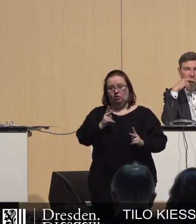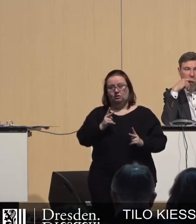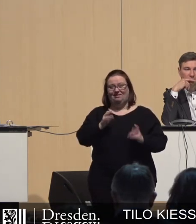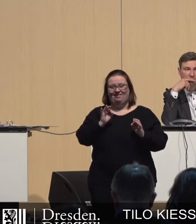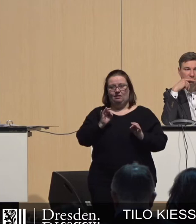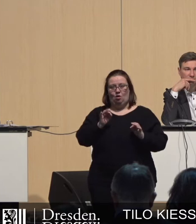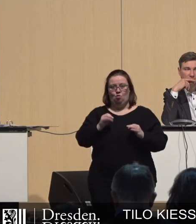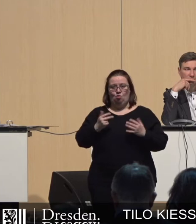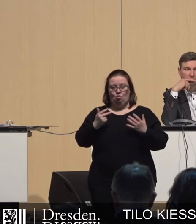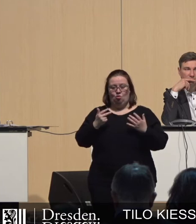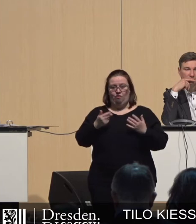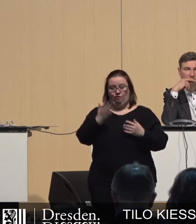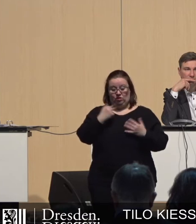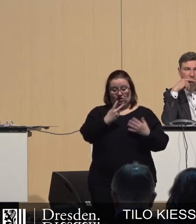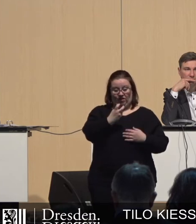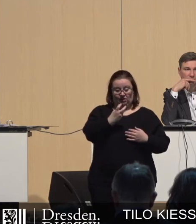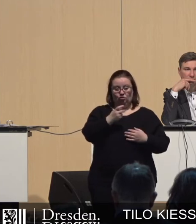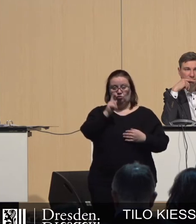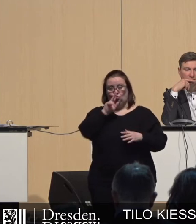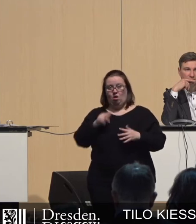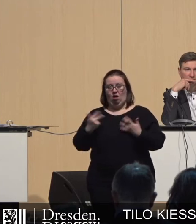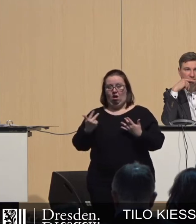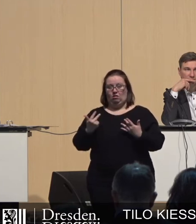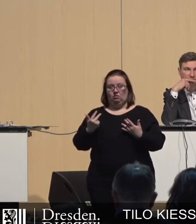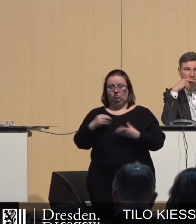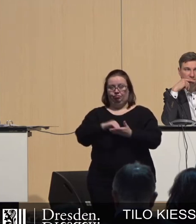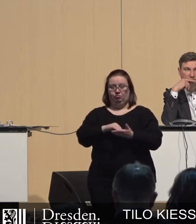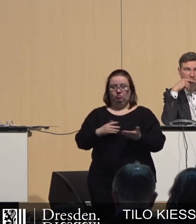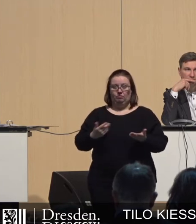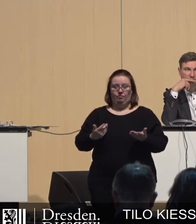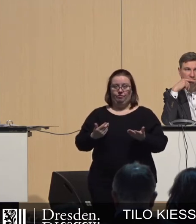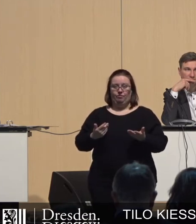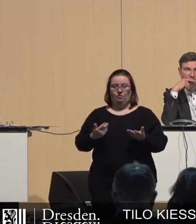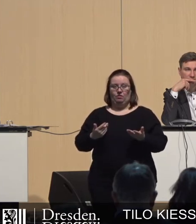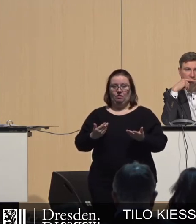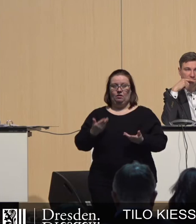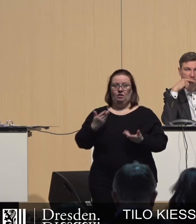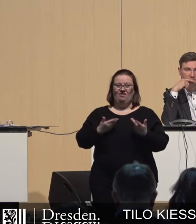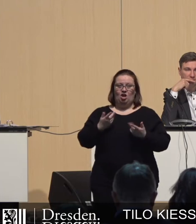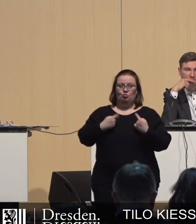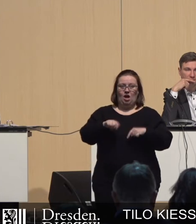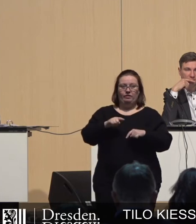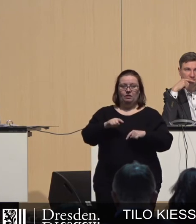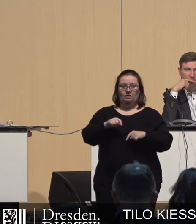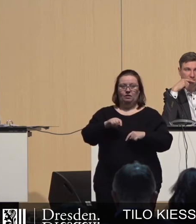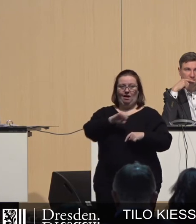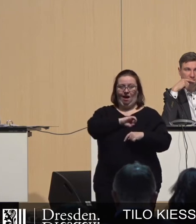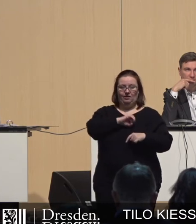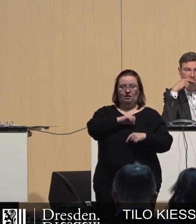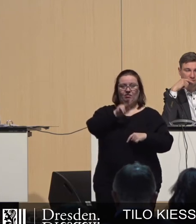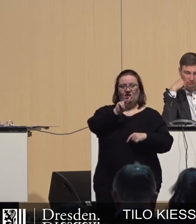genau 8 von 20 Sitzen. Sie hätte vielleicht gemeinsam mit den anderen Anteilseignern, nämlich mit der